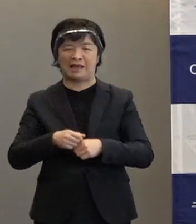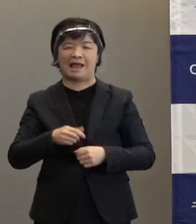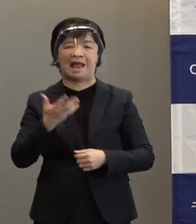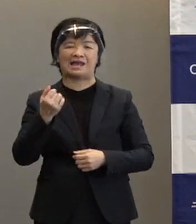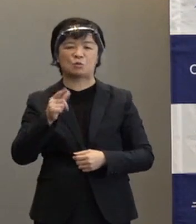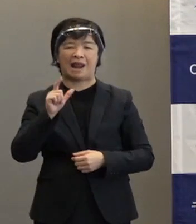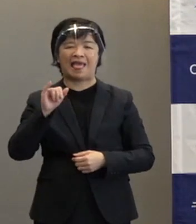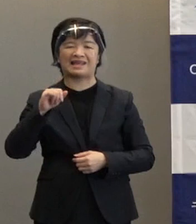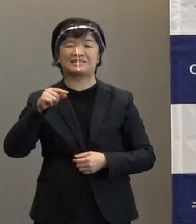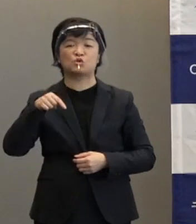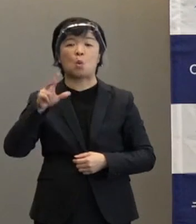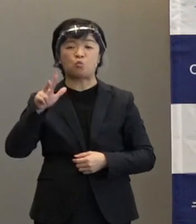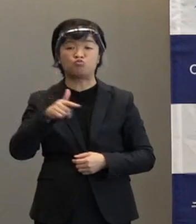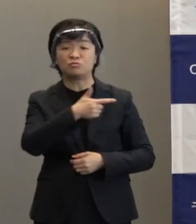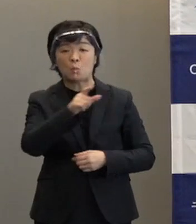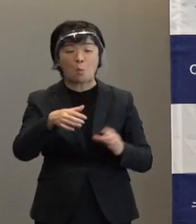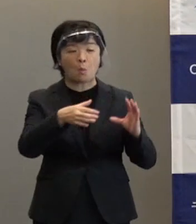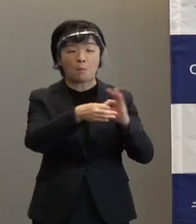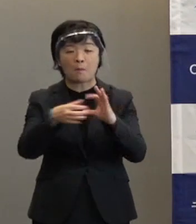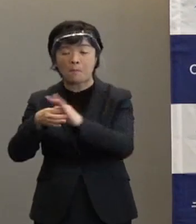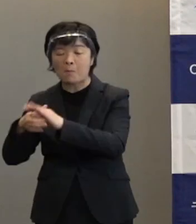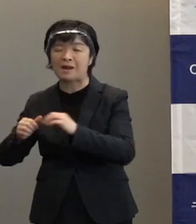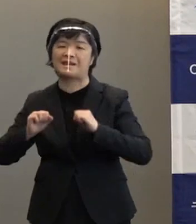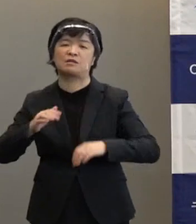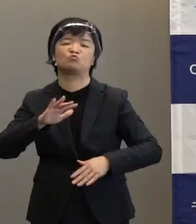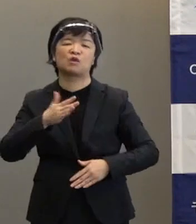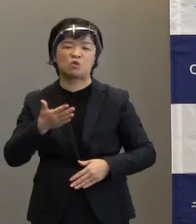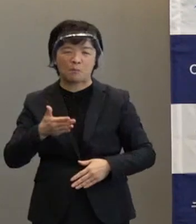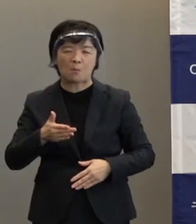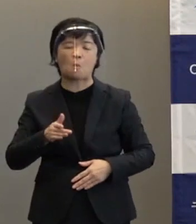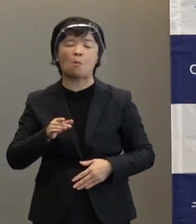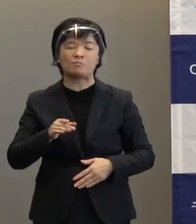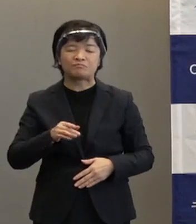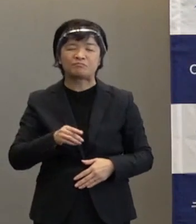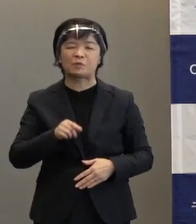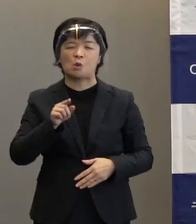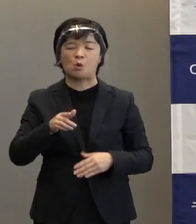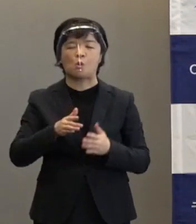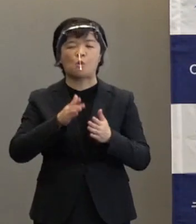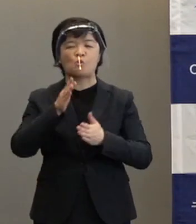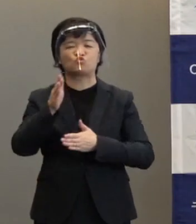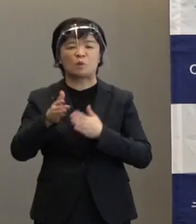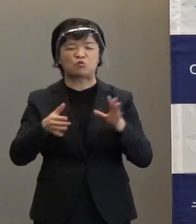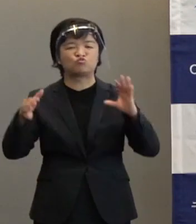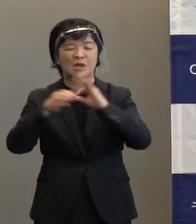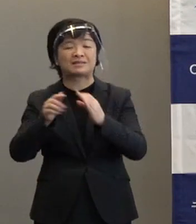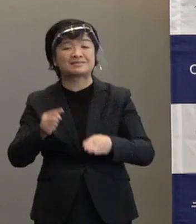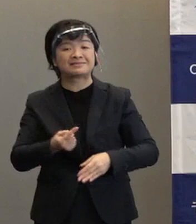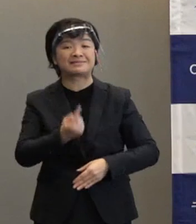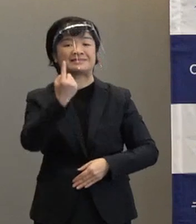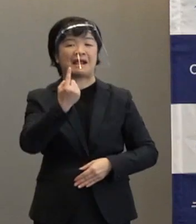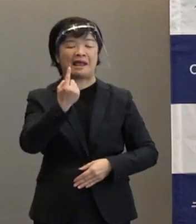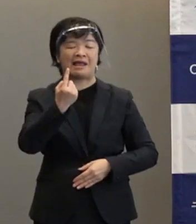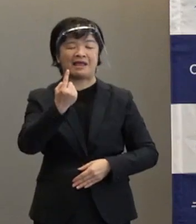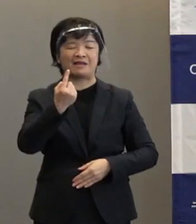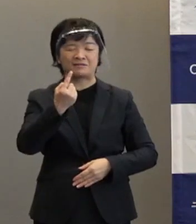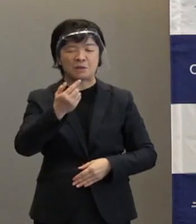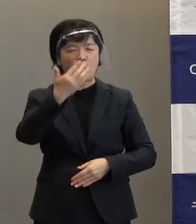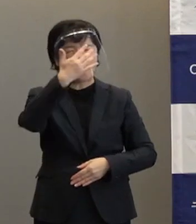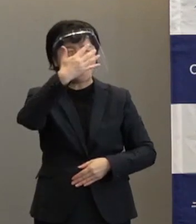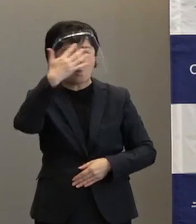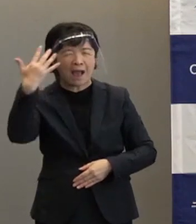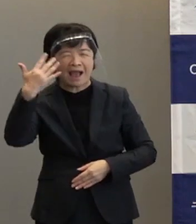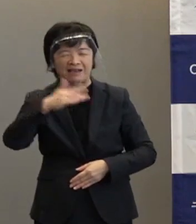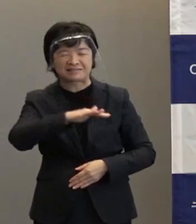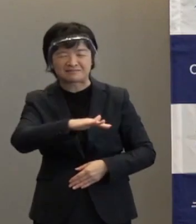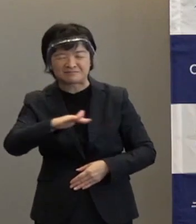携してますけれども、やはりできる限りそうしたスポーツを通して裾野を広げて、若いジュニアの世代から関